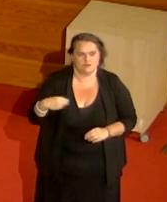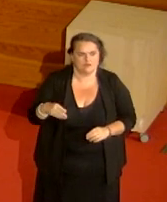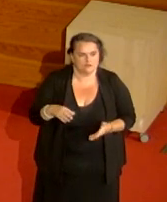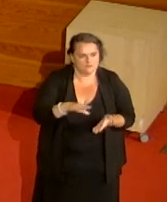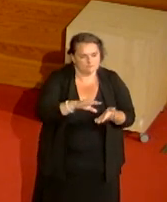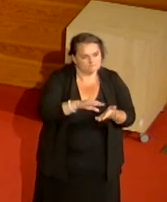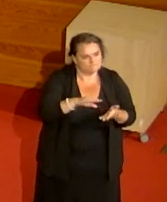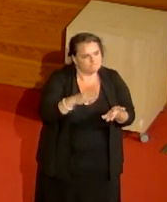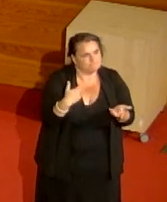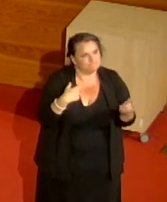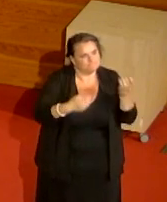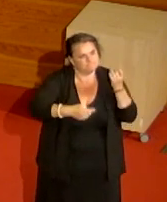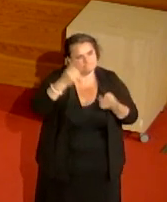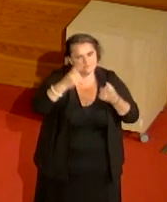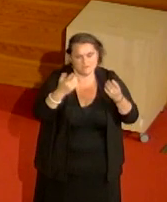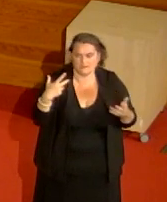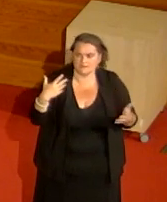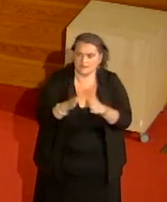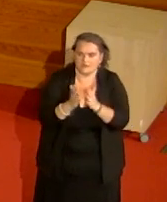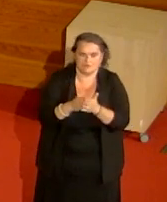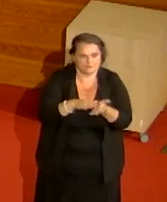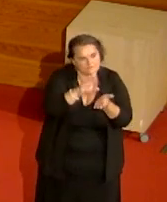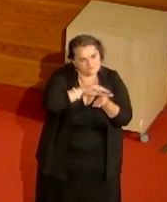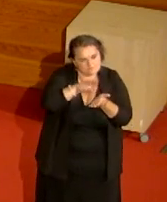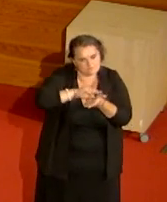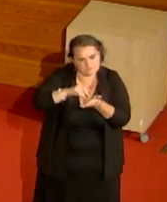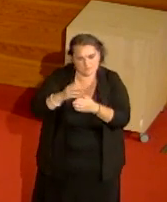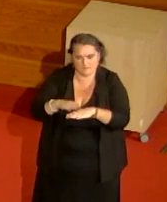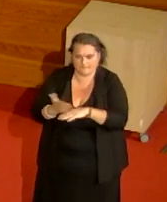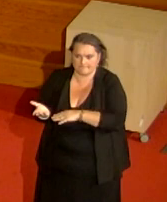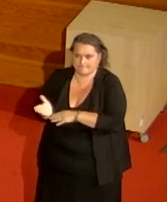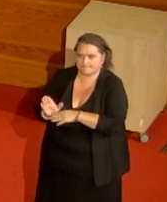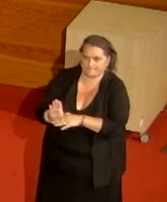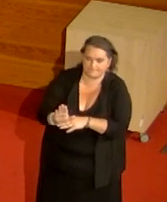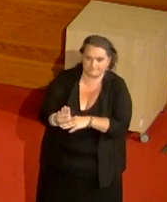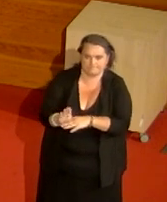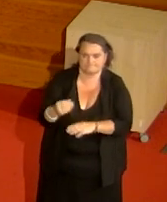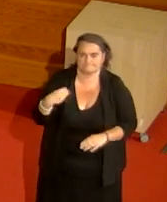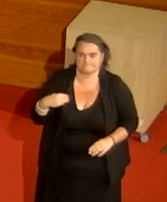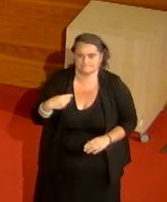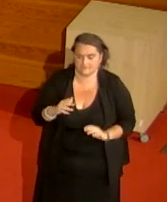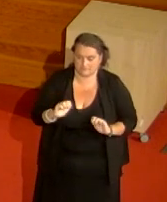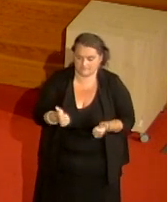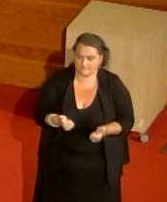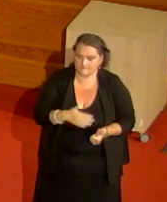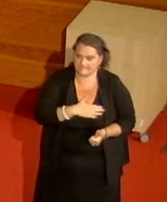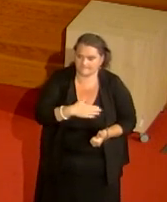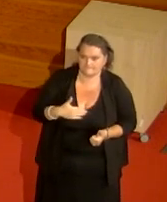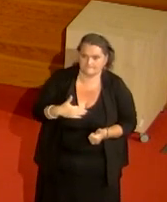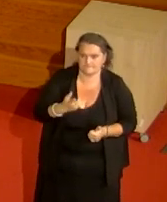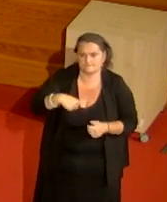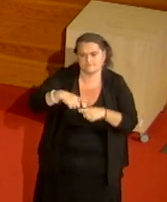en mis últimas en mis últimos libros y en mis últimas reflexiones y en esta línea quería comenzar compartiendo